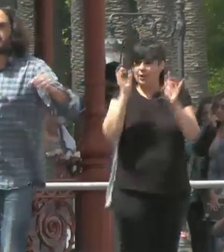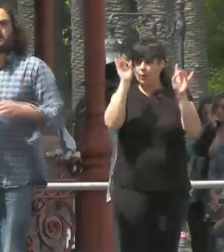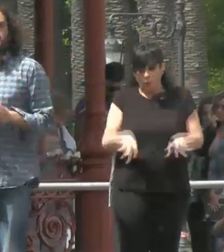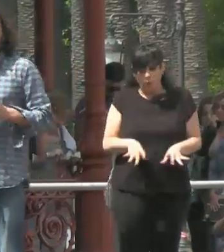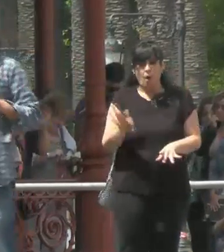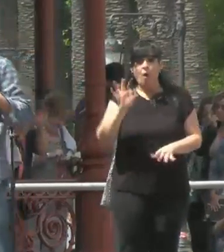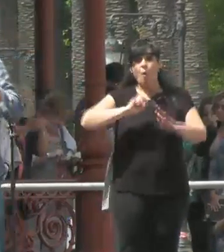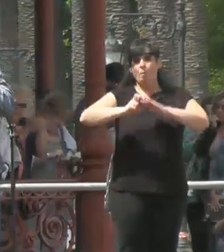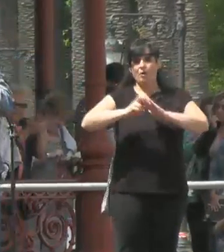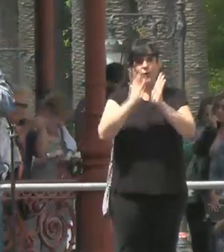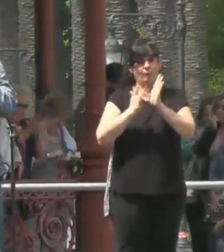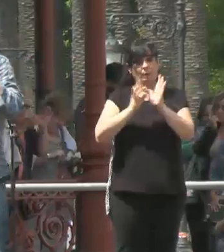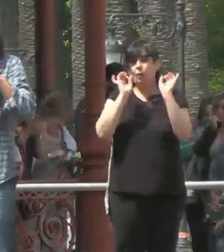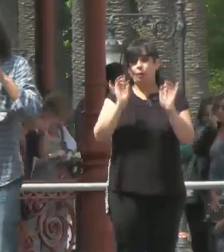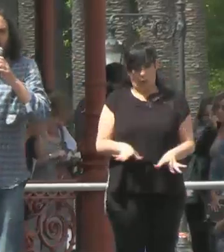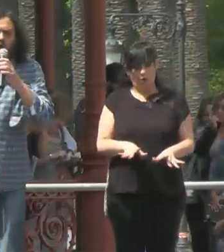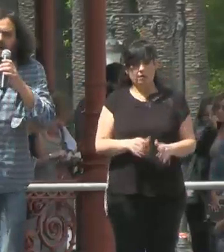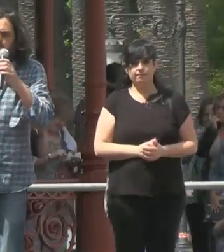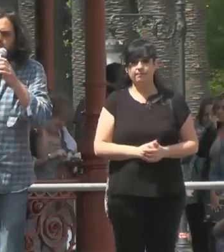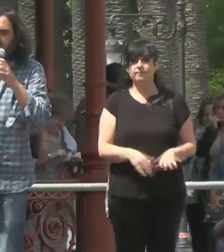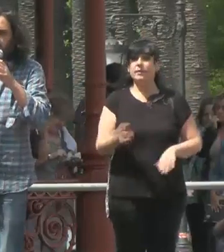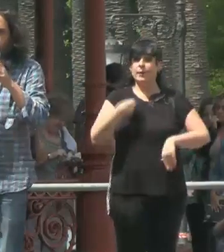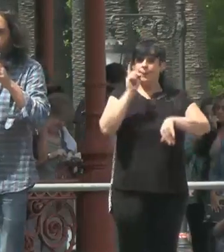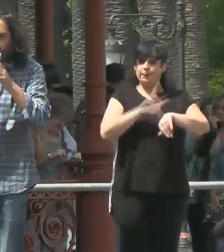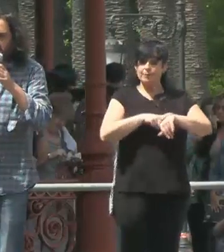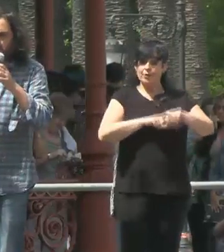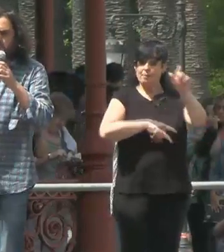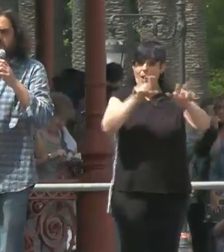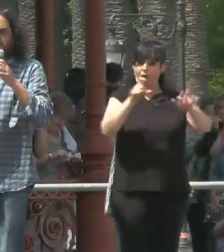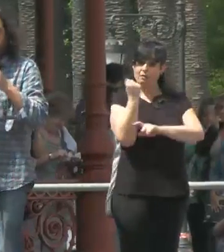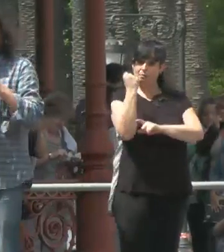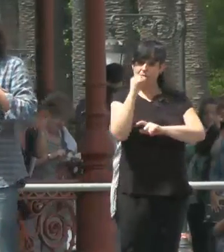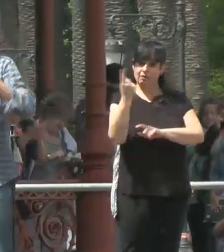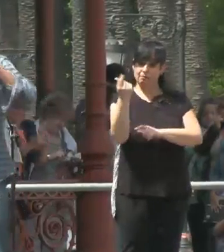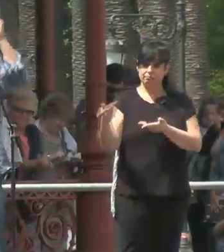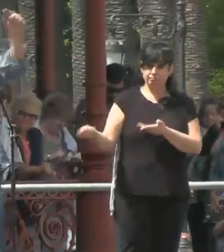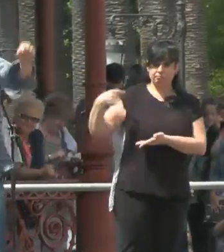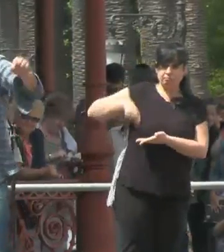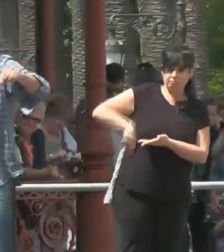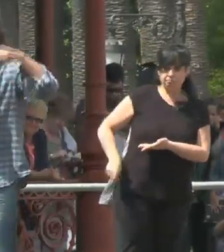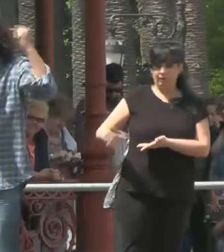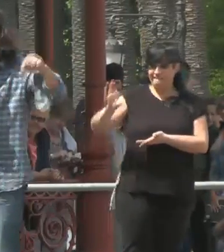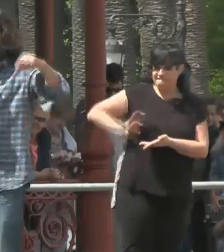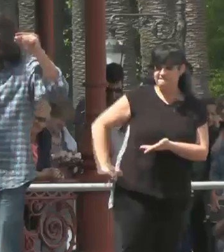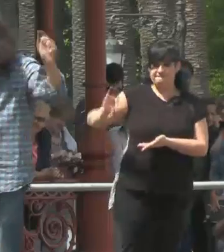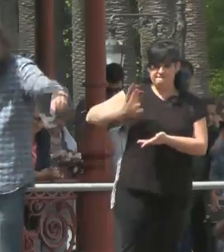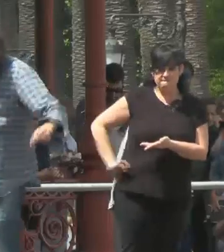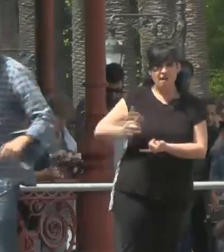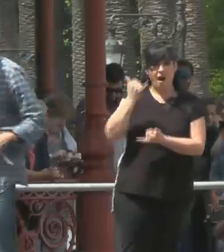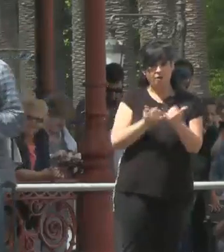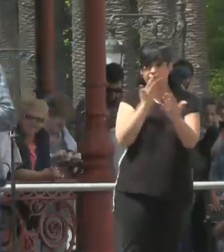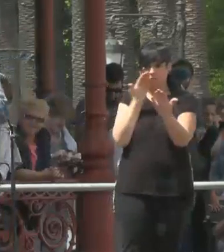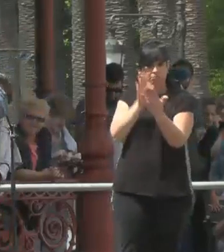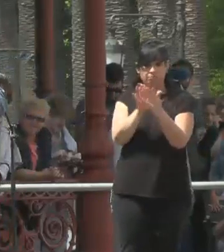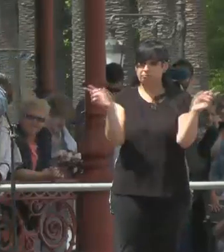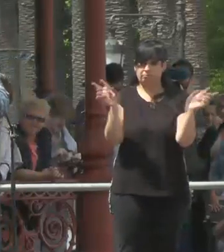traballador, mentras que os que cobran suculentos salarios non dan a cara e son